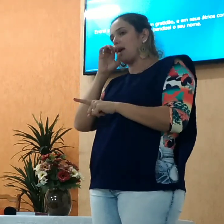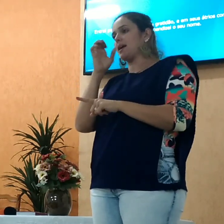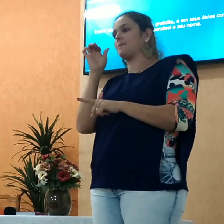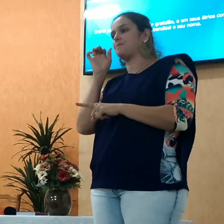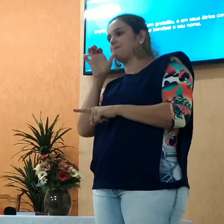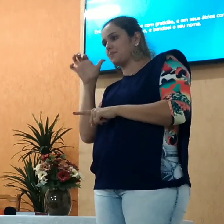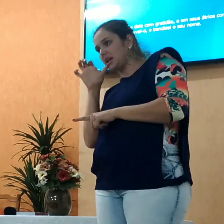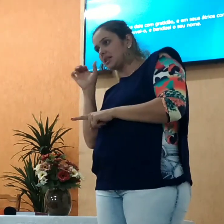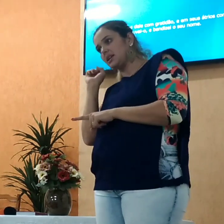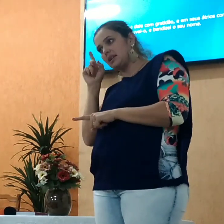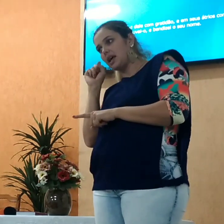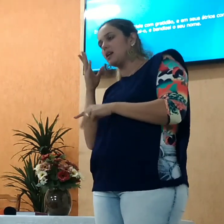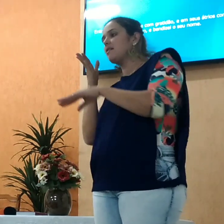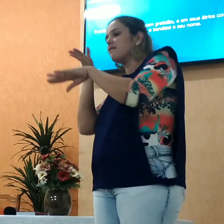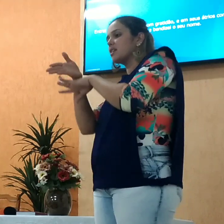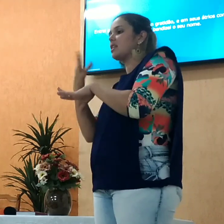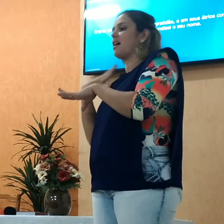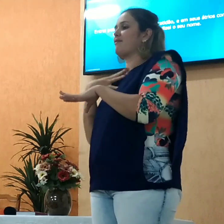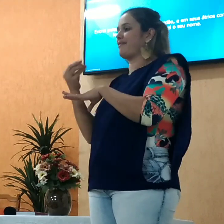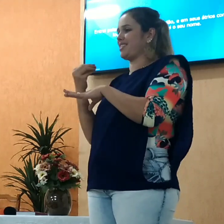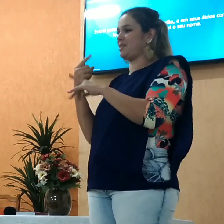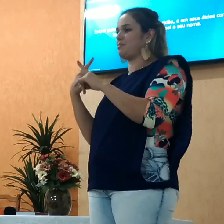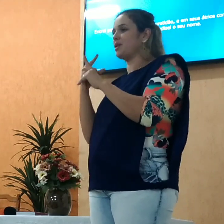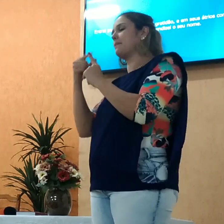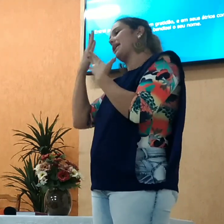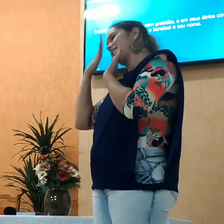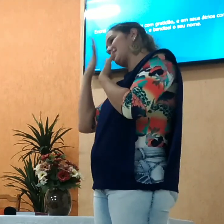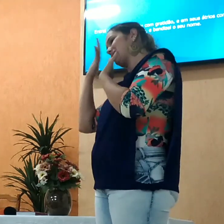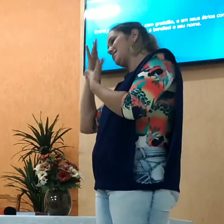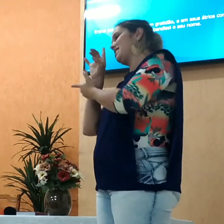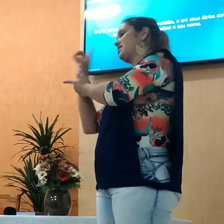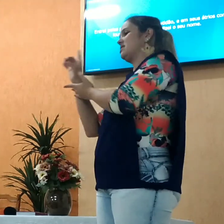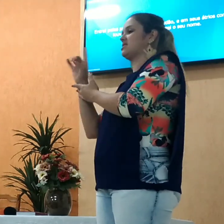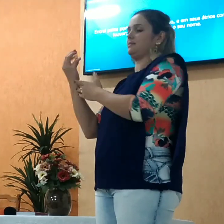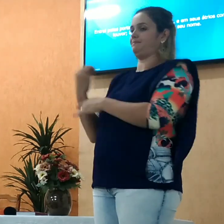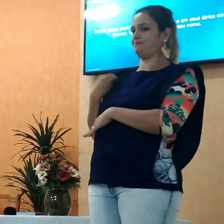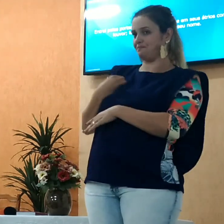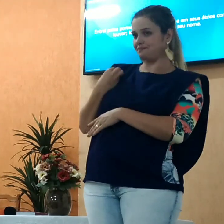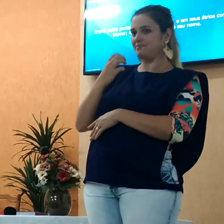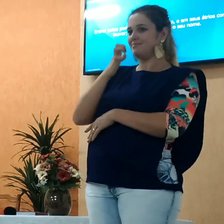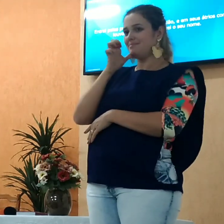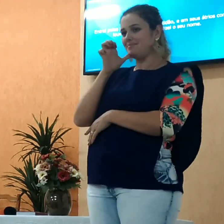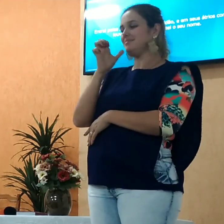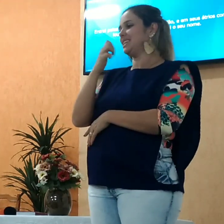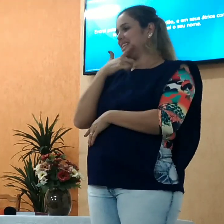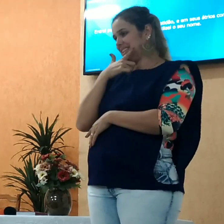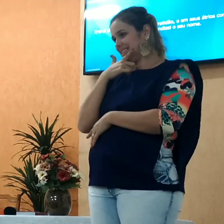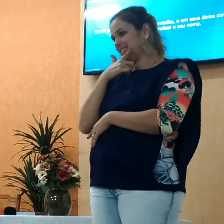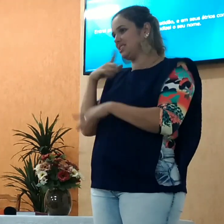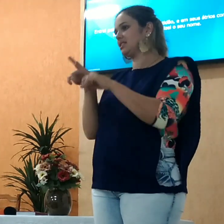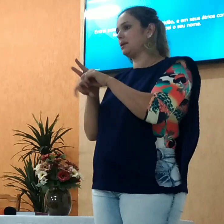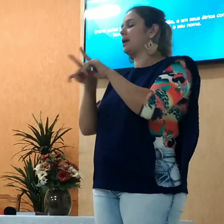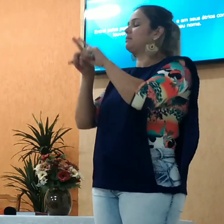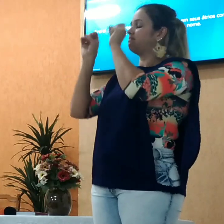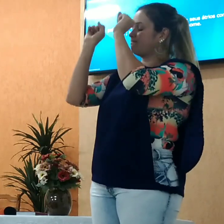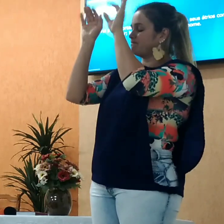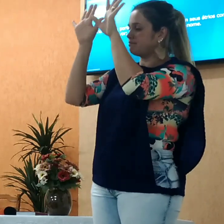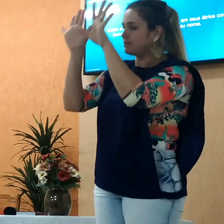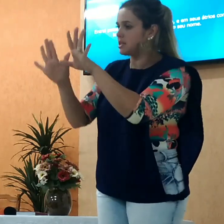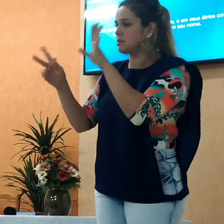e entrar por essas portas para agradecer a Deus, para honrar a Deus pelas bênçãos que Ele tem dado